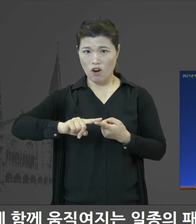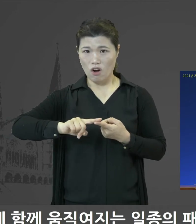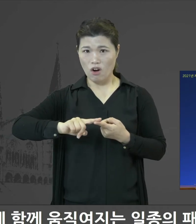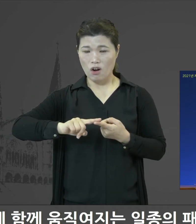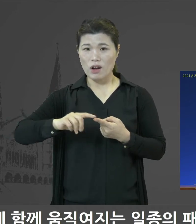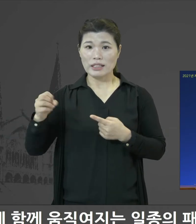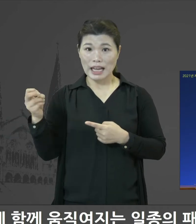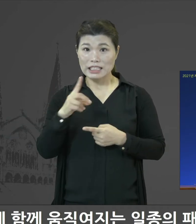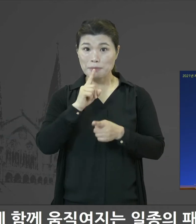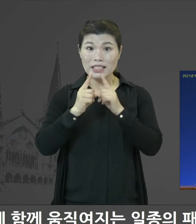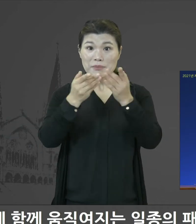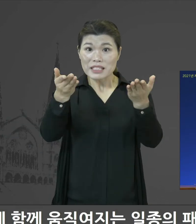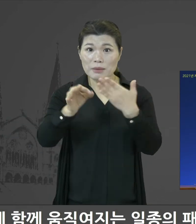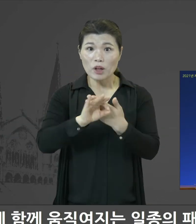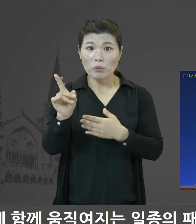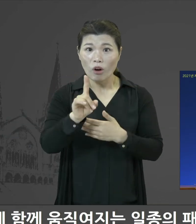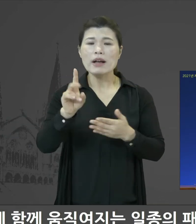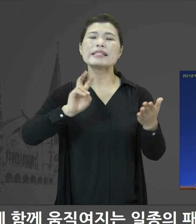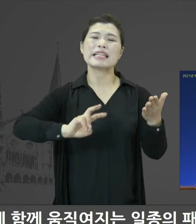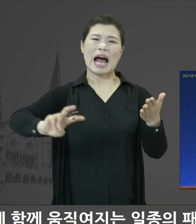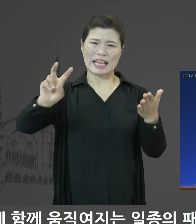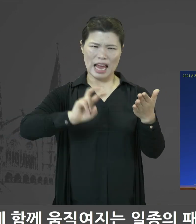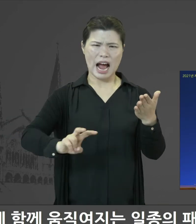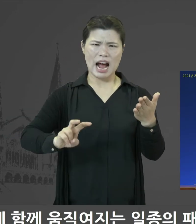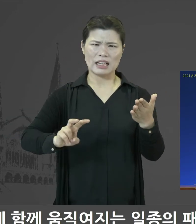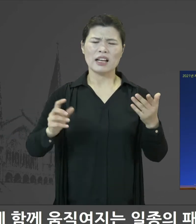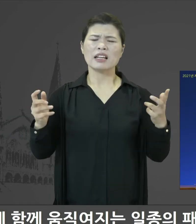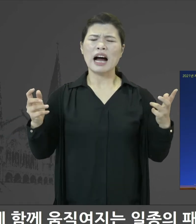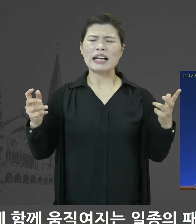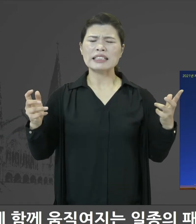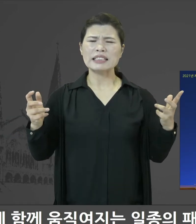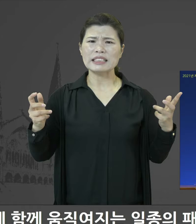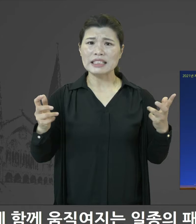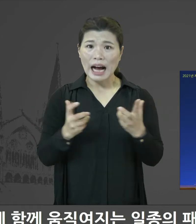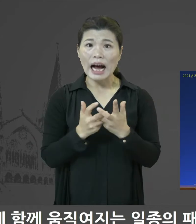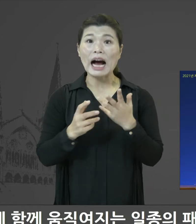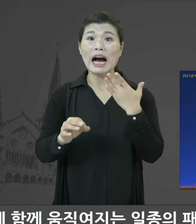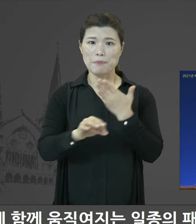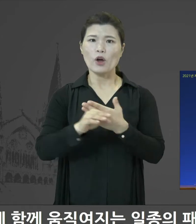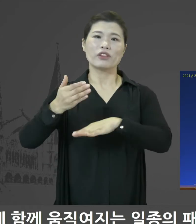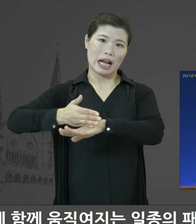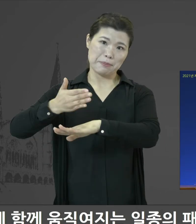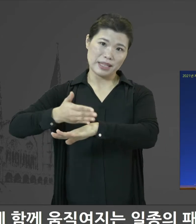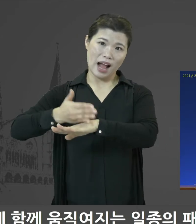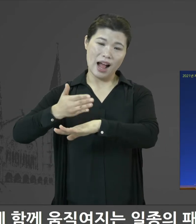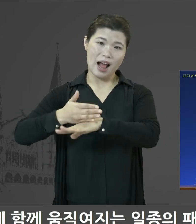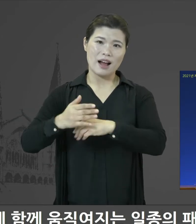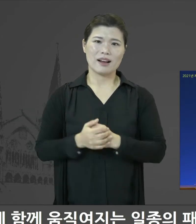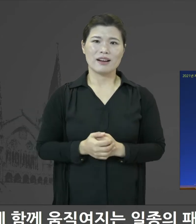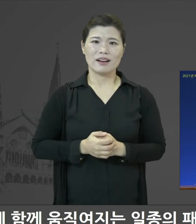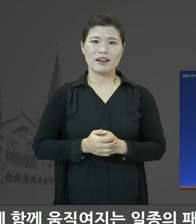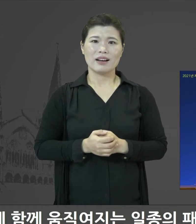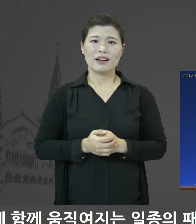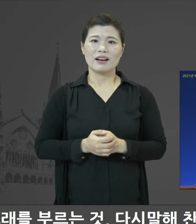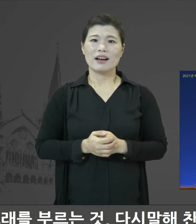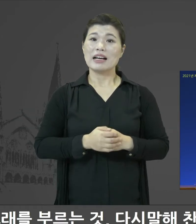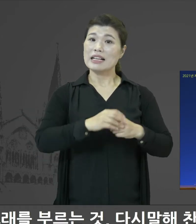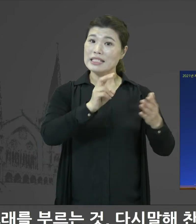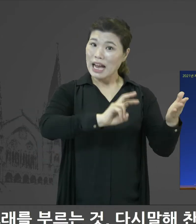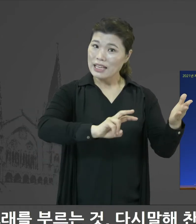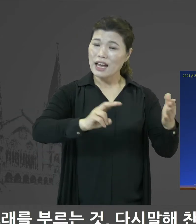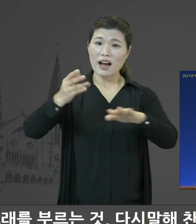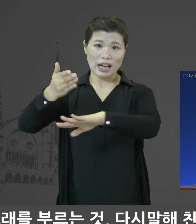말하면 찬양이 우리 가운데 가득한 것과 감사가 관련이 있다는 겁니다. 감사와 찬송 연결되어